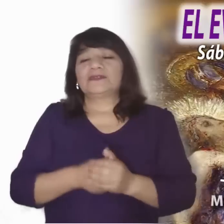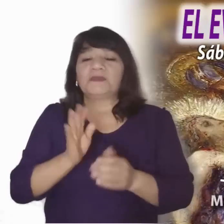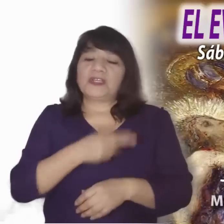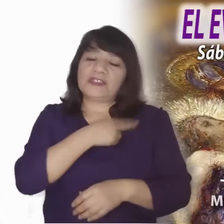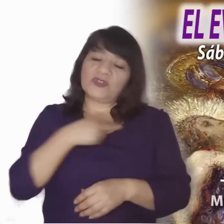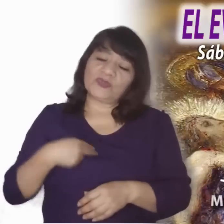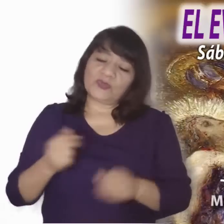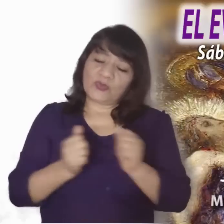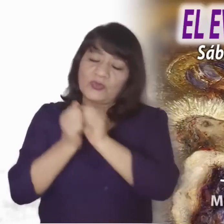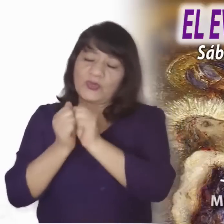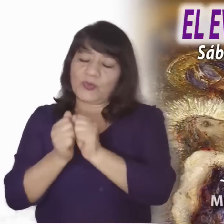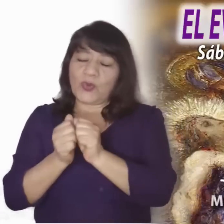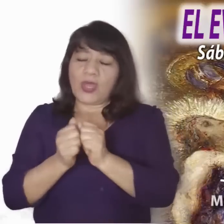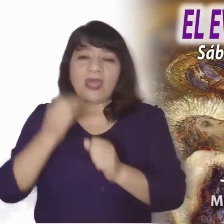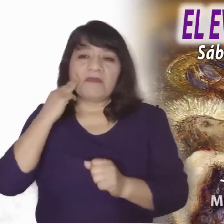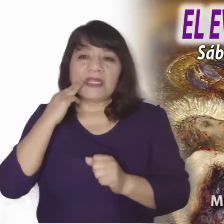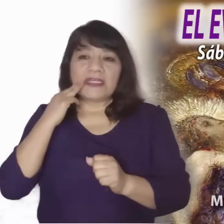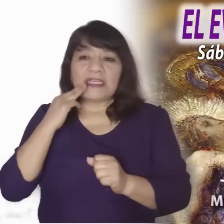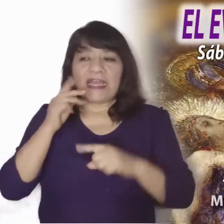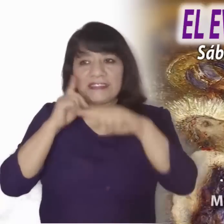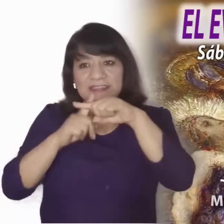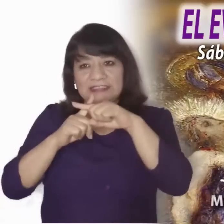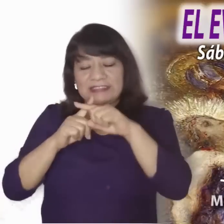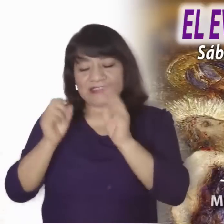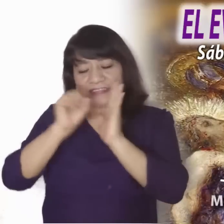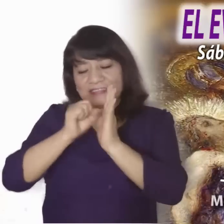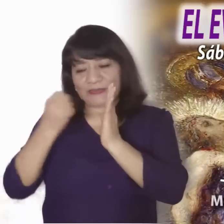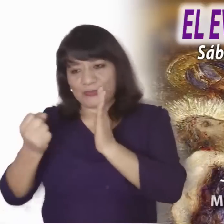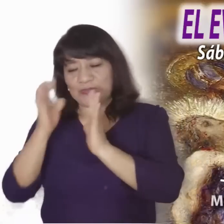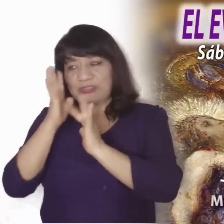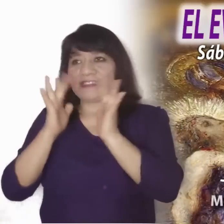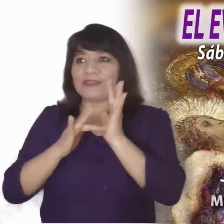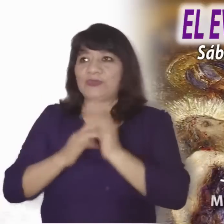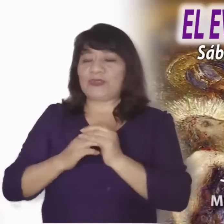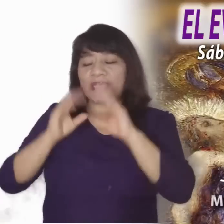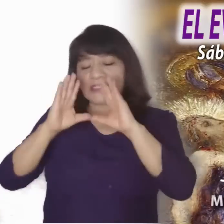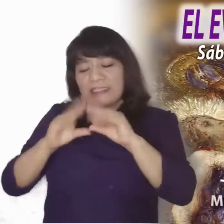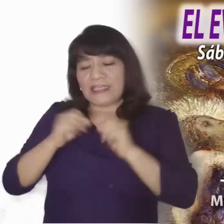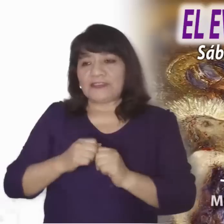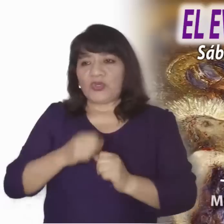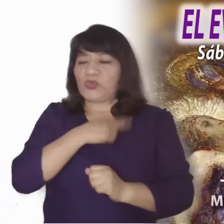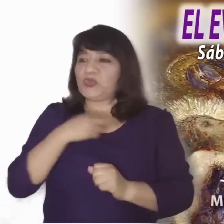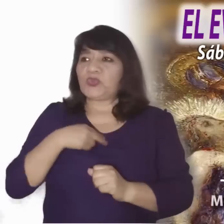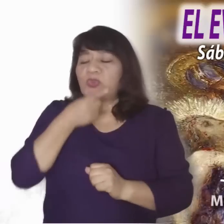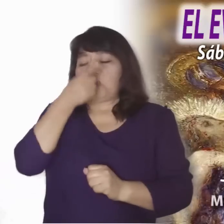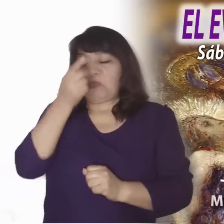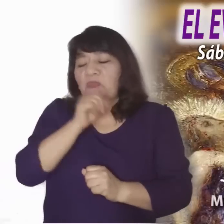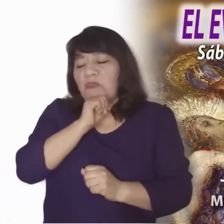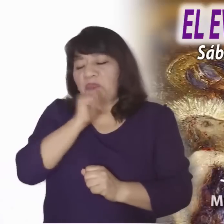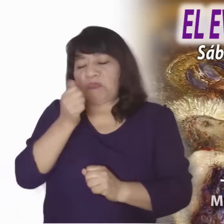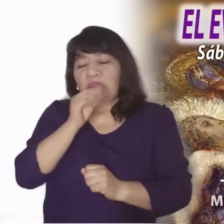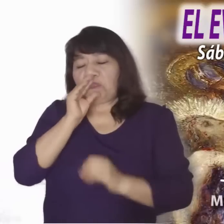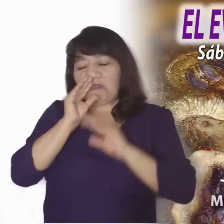María al sepulcro en un respetuoso silencio. Que no hable nuestras palabras, sino nuestro